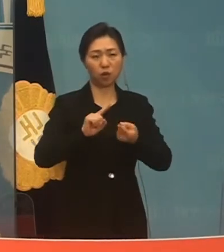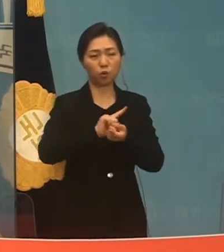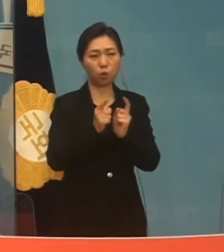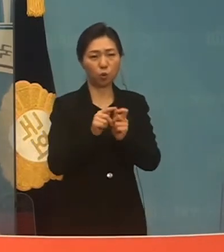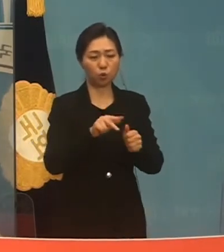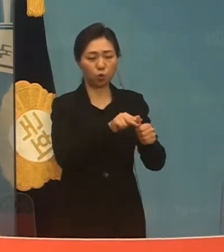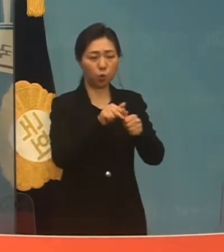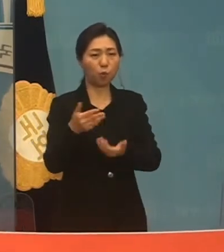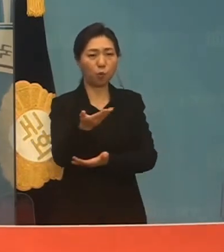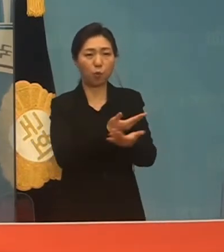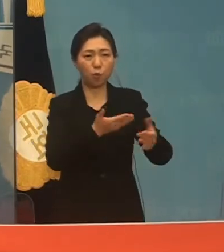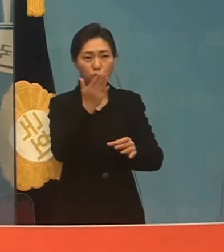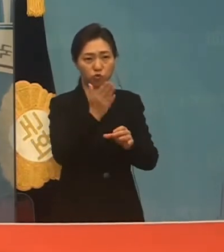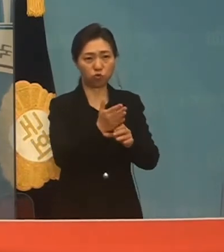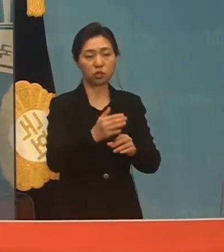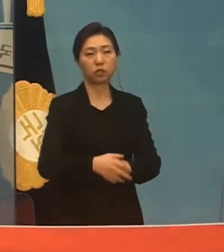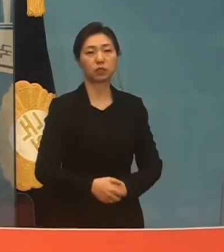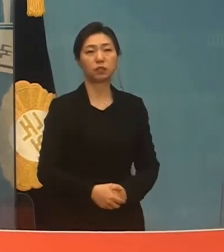그리고